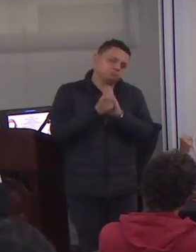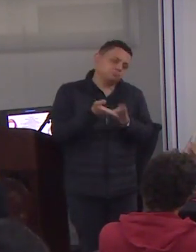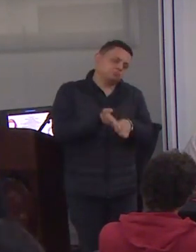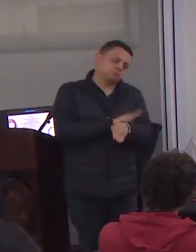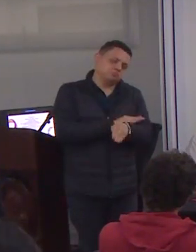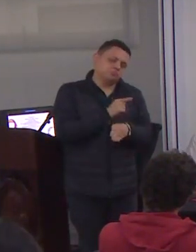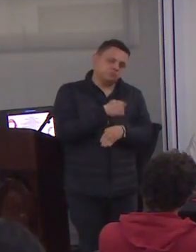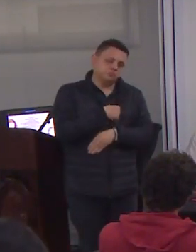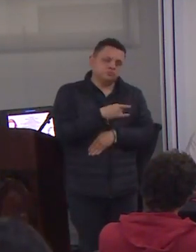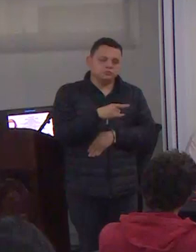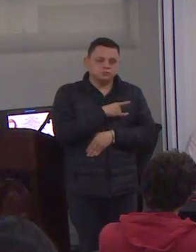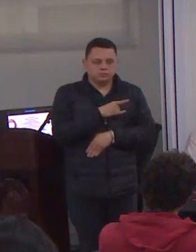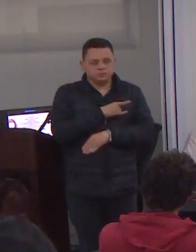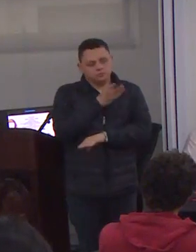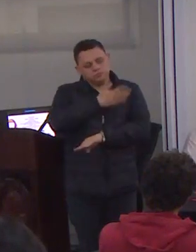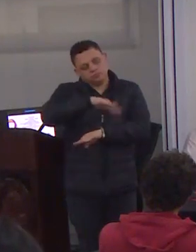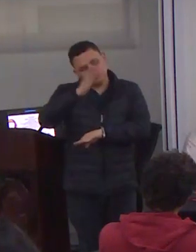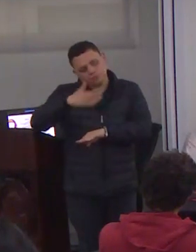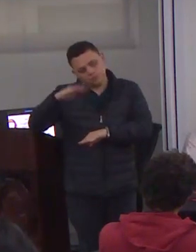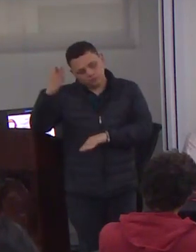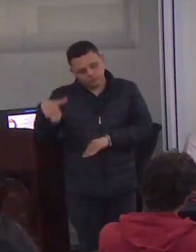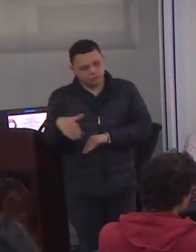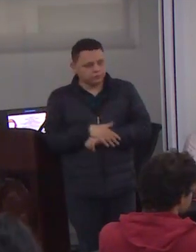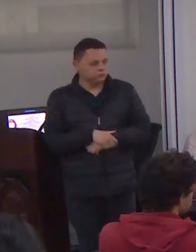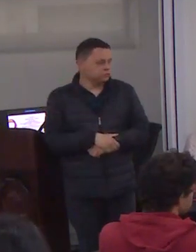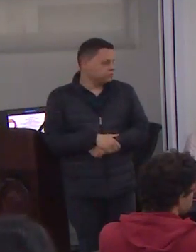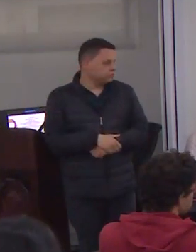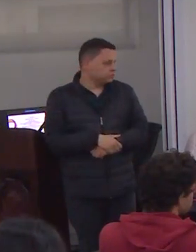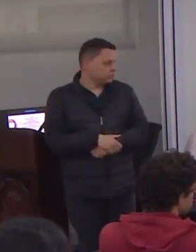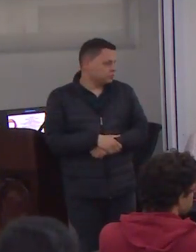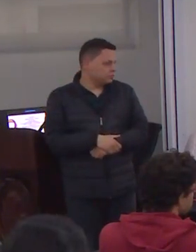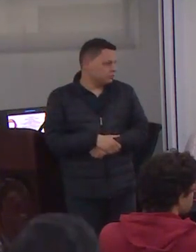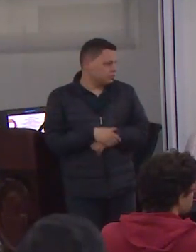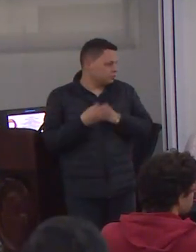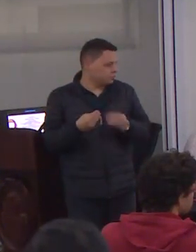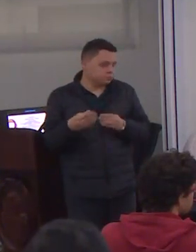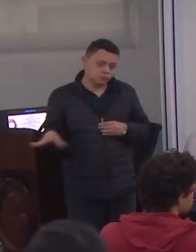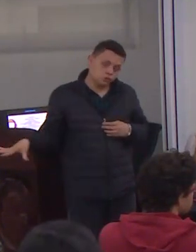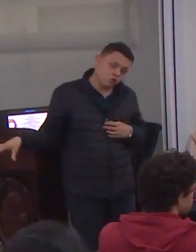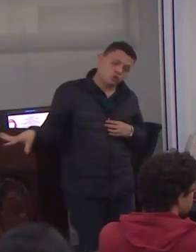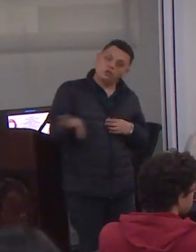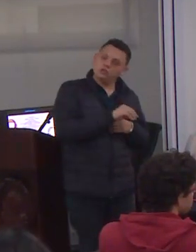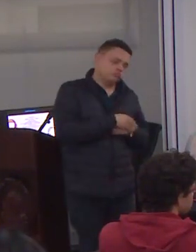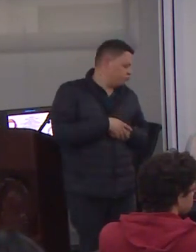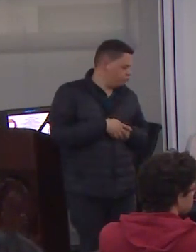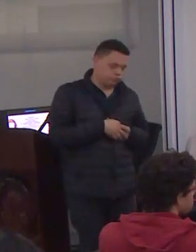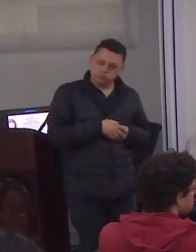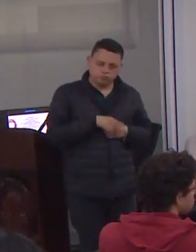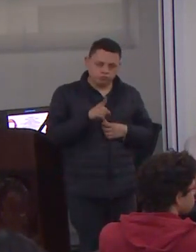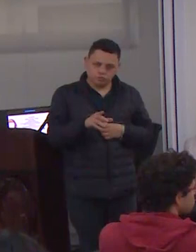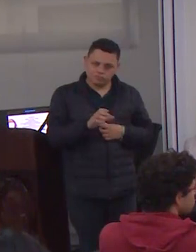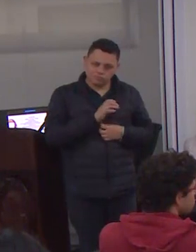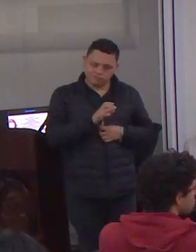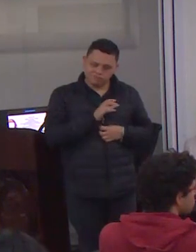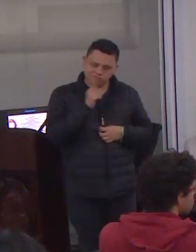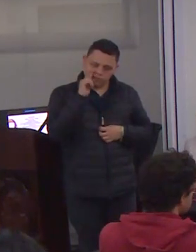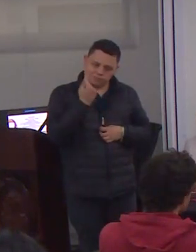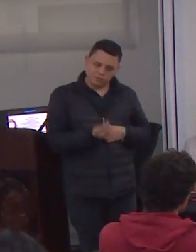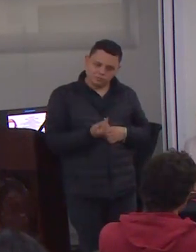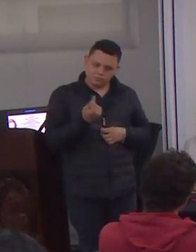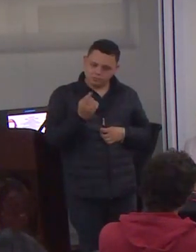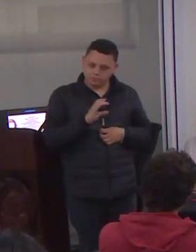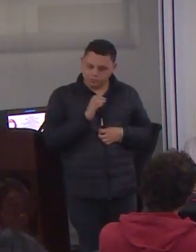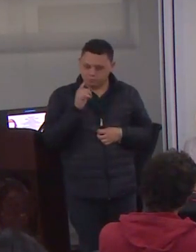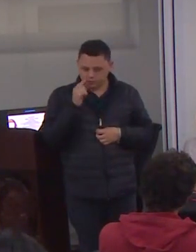hablaban también en la universidad de Antioquia no son para todo el mundo y tienen unas características particularidades que